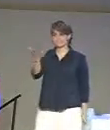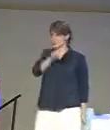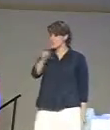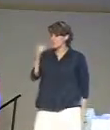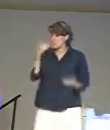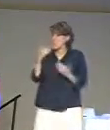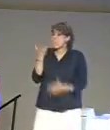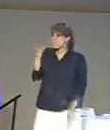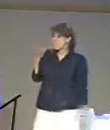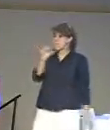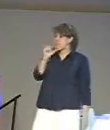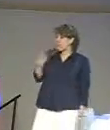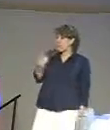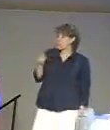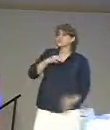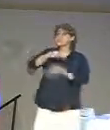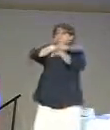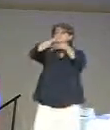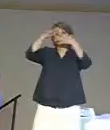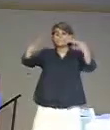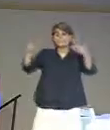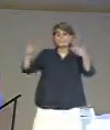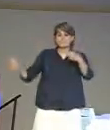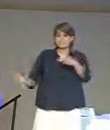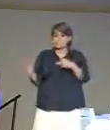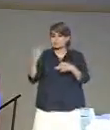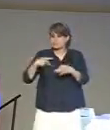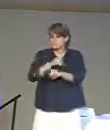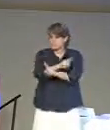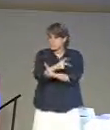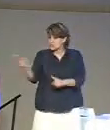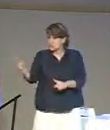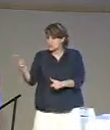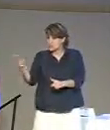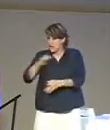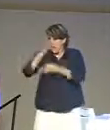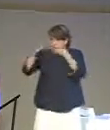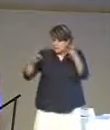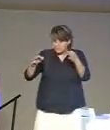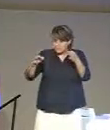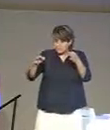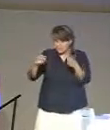no informamos a la población que tiene este derecho, no sirve de nada.